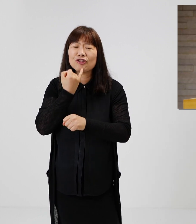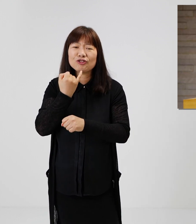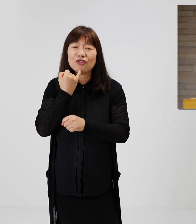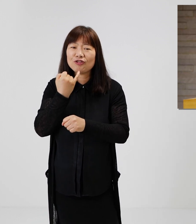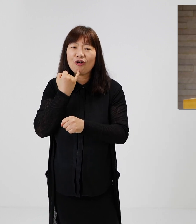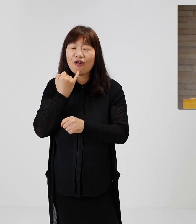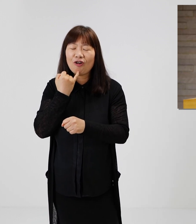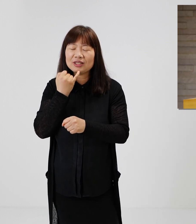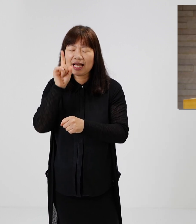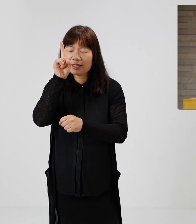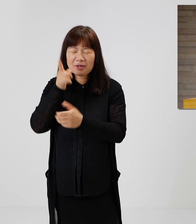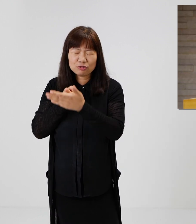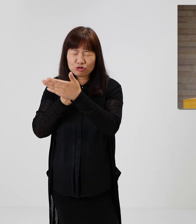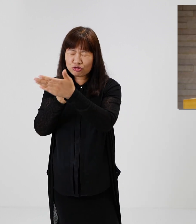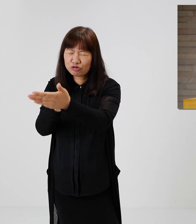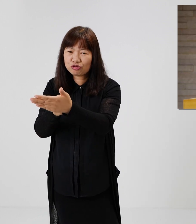뭐.